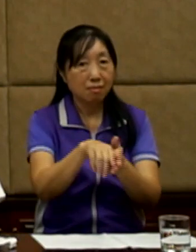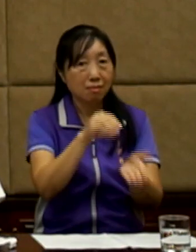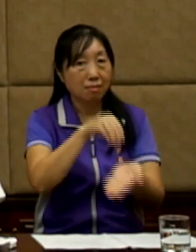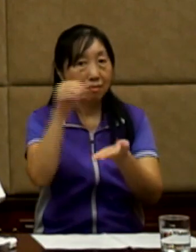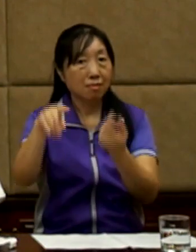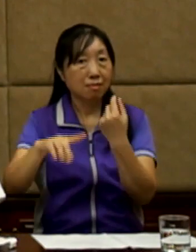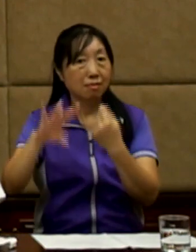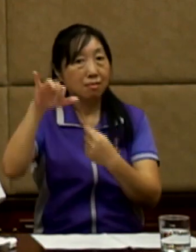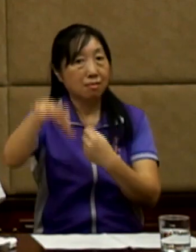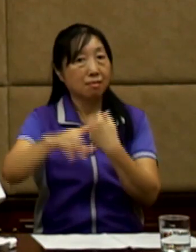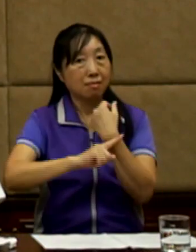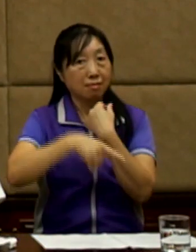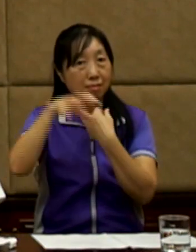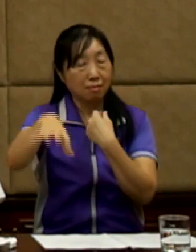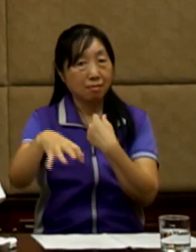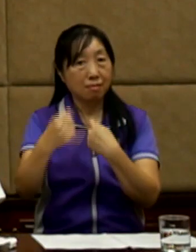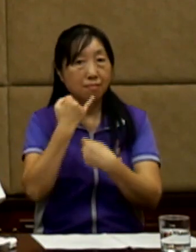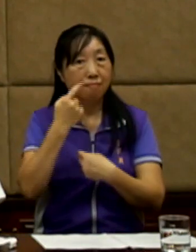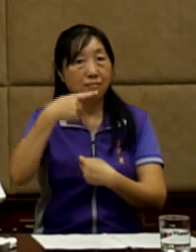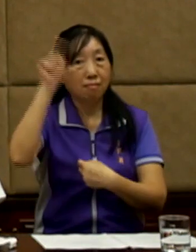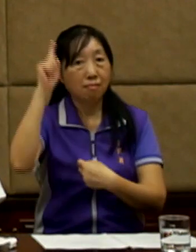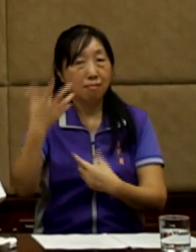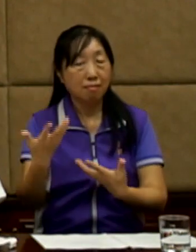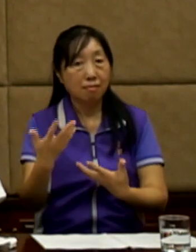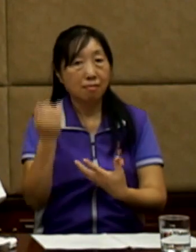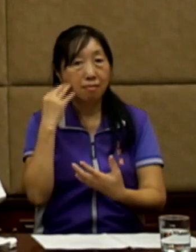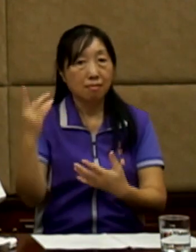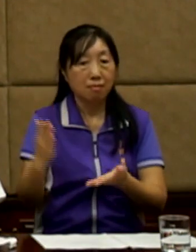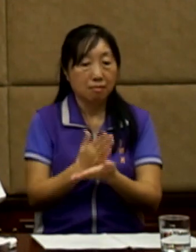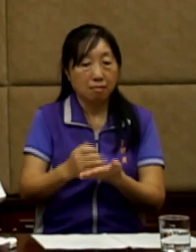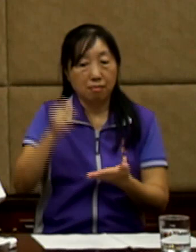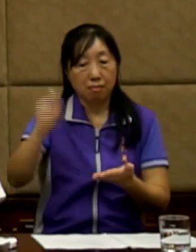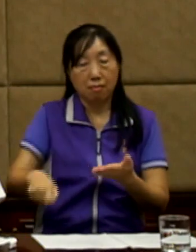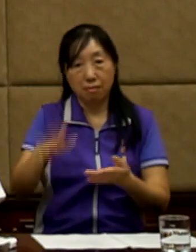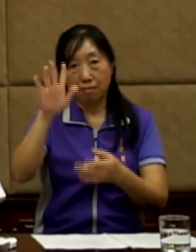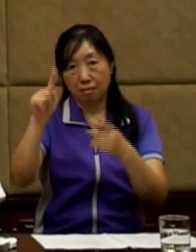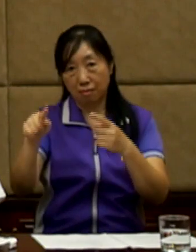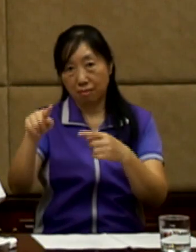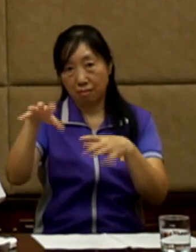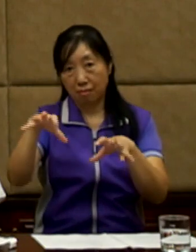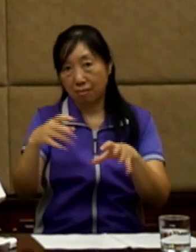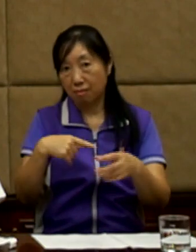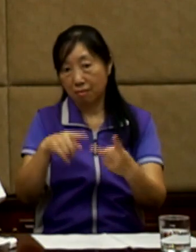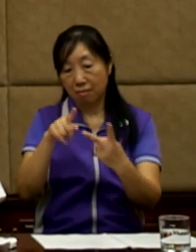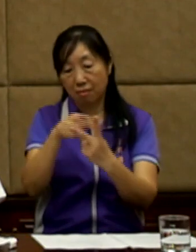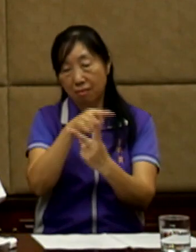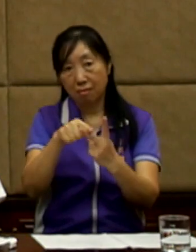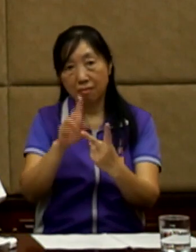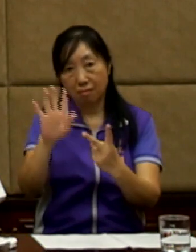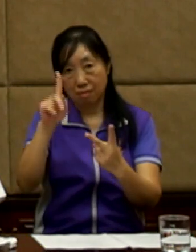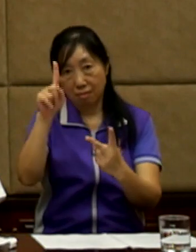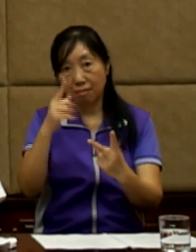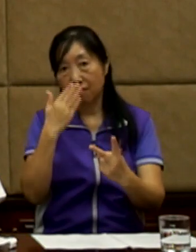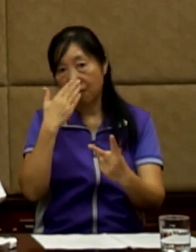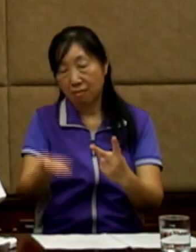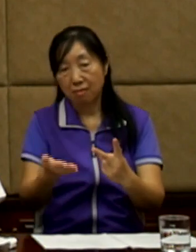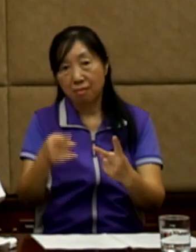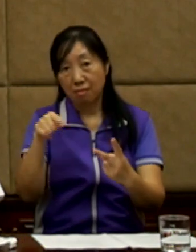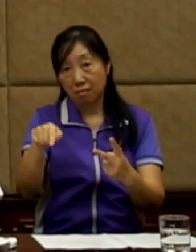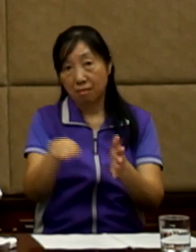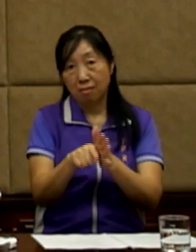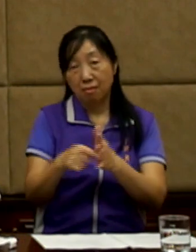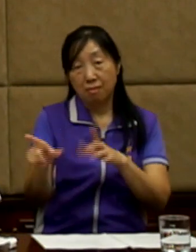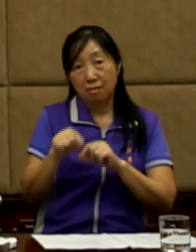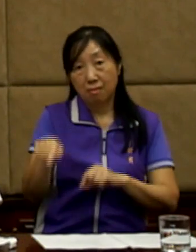地方法院去提诉讼？如果诉讼的结果有一方是胜诉的，那这个结果会约束于 NCC 现在的协商的结果吗？